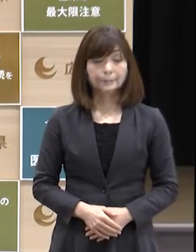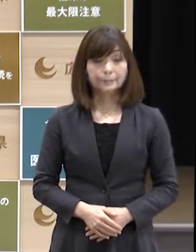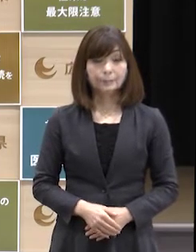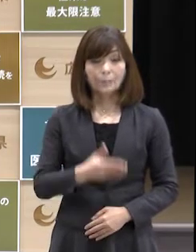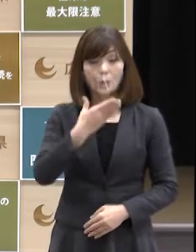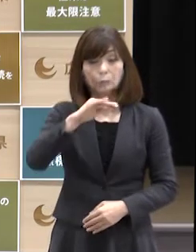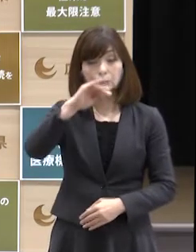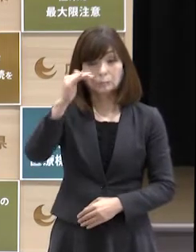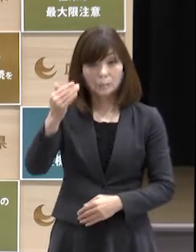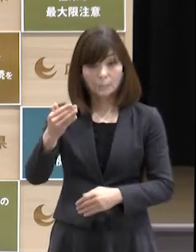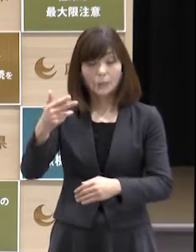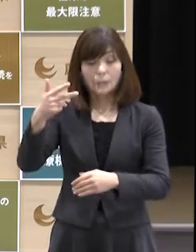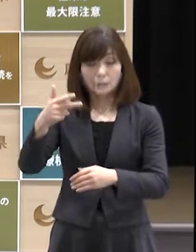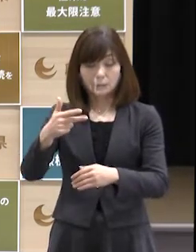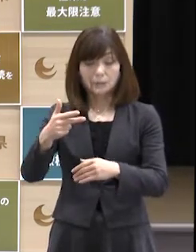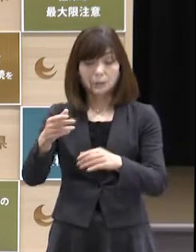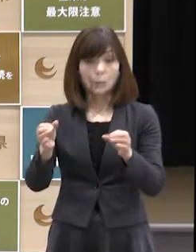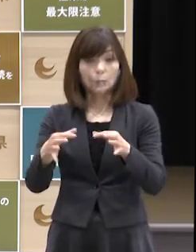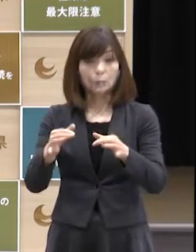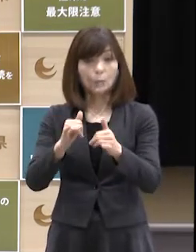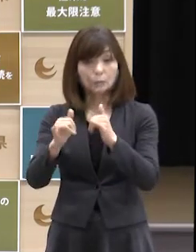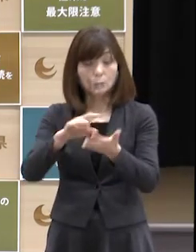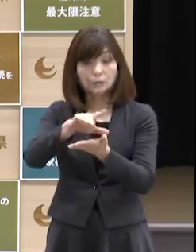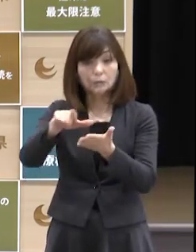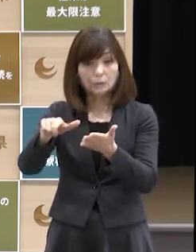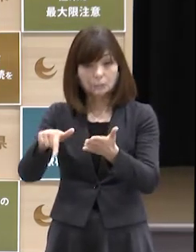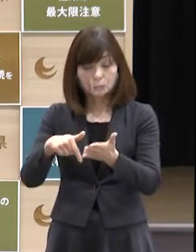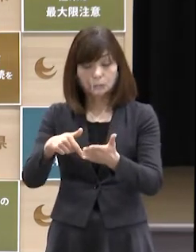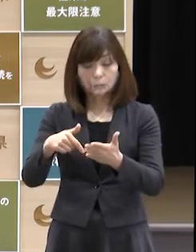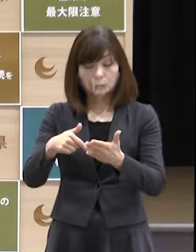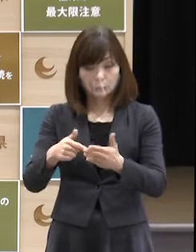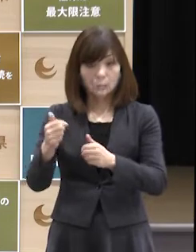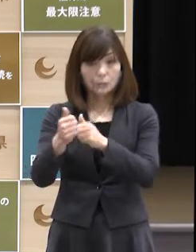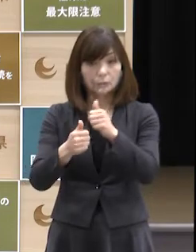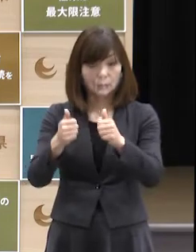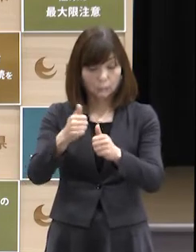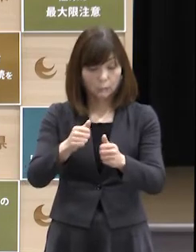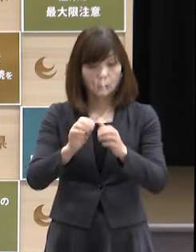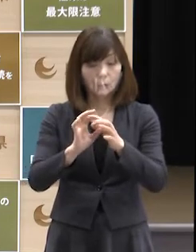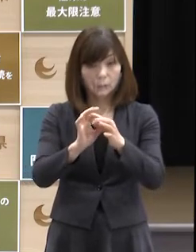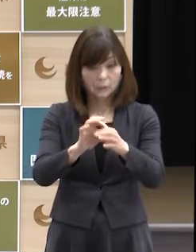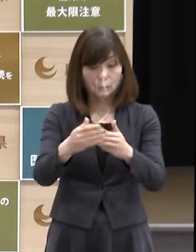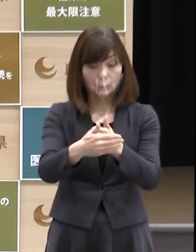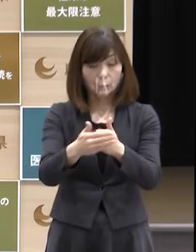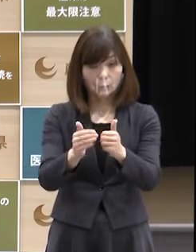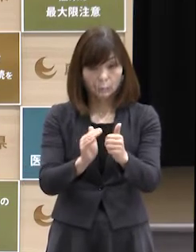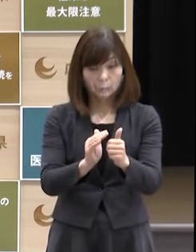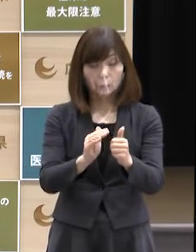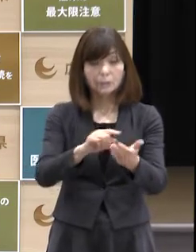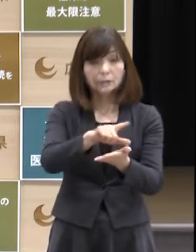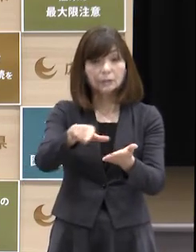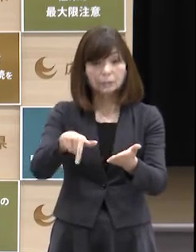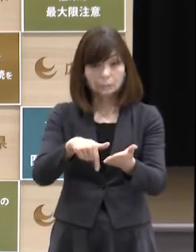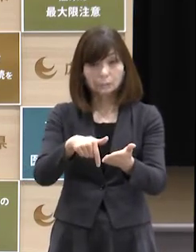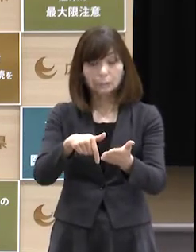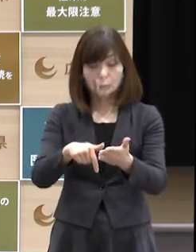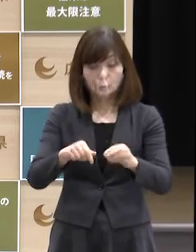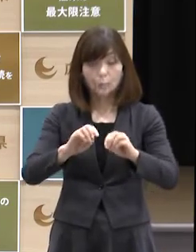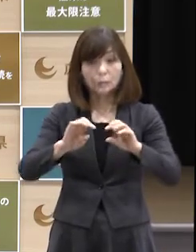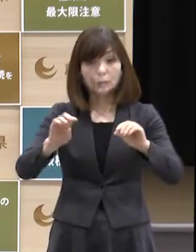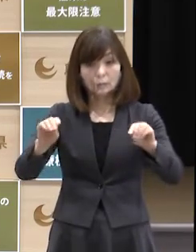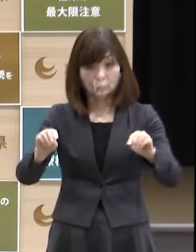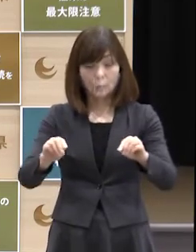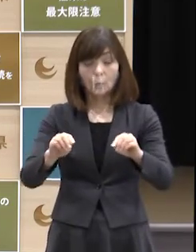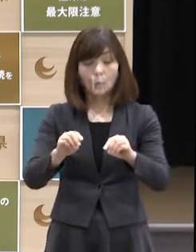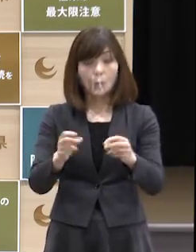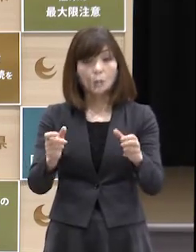福山市友町地区の景観保全や伝統文化継承に向け福山市と進めている寄付プロジェクト、友一口町方